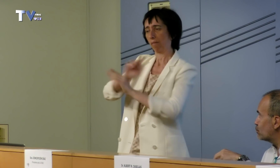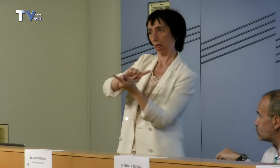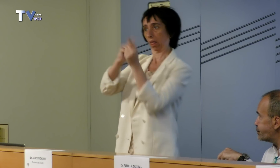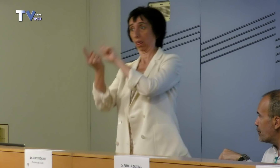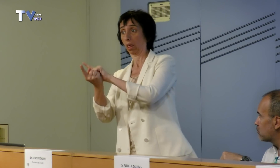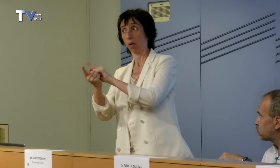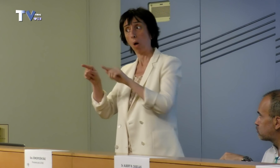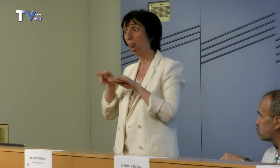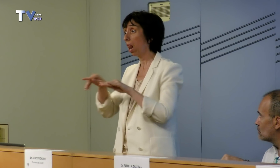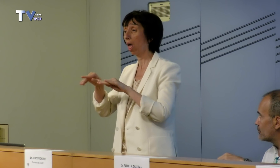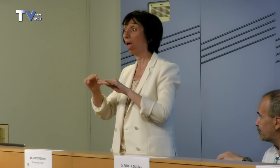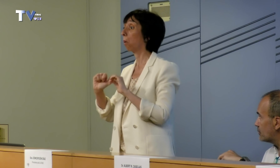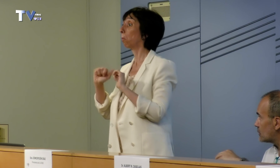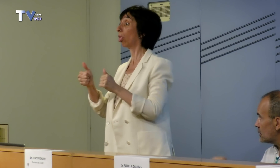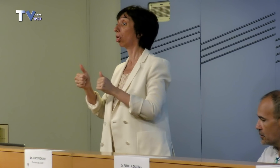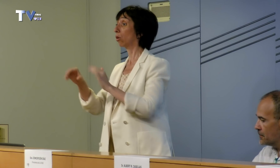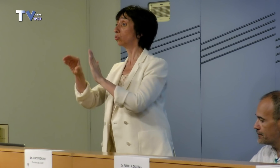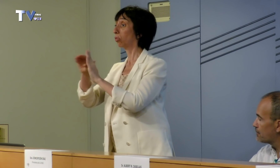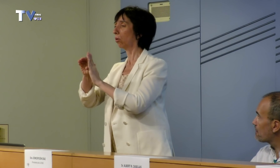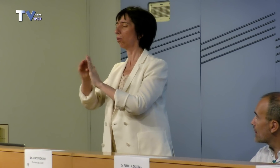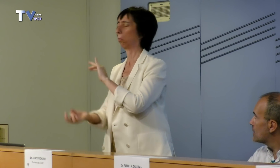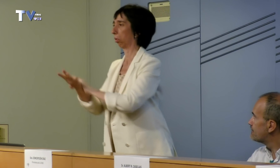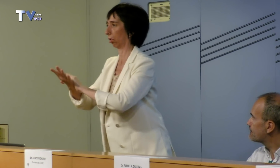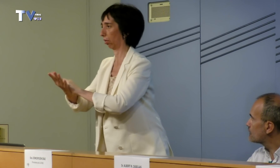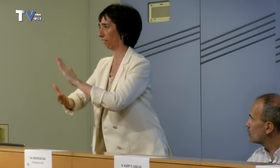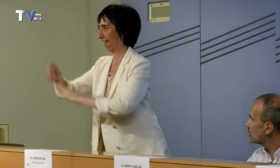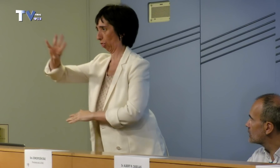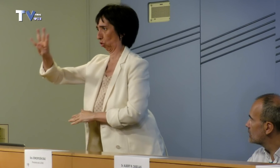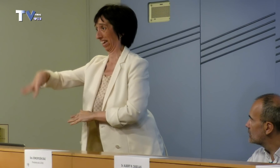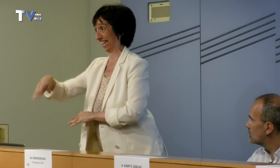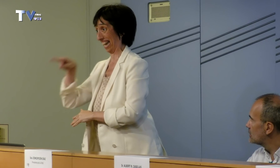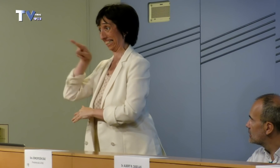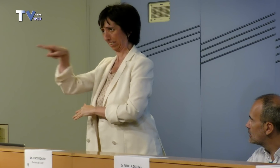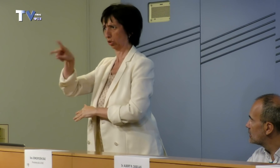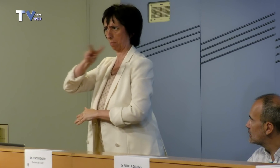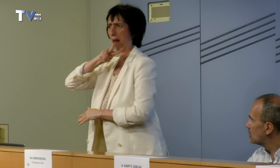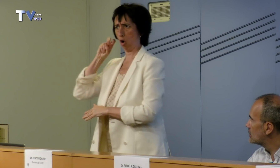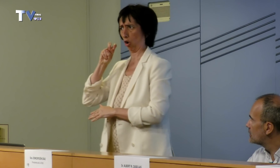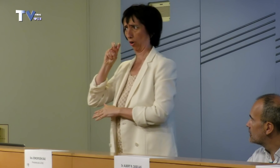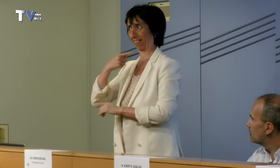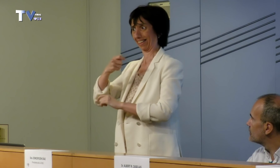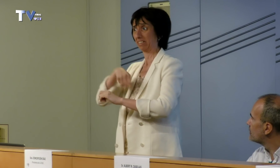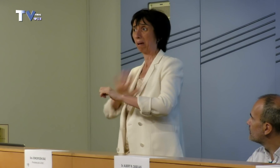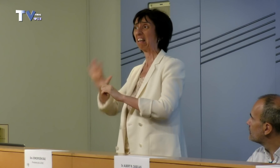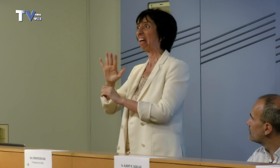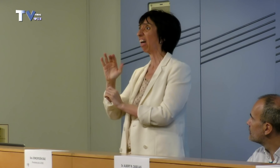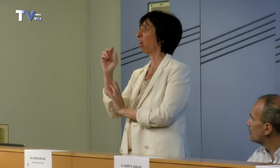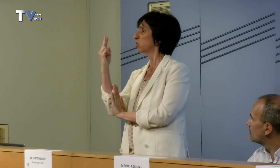gràcies a la democràcia fa molt de temps es va poder crear totes aquestes federacions. De fet, la primera va ser la federació d'aquí